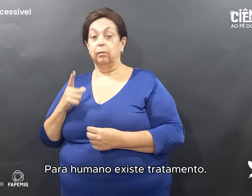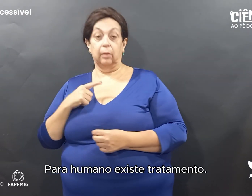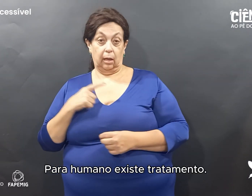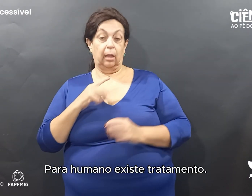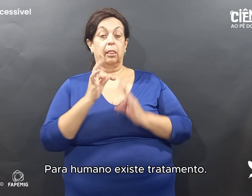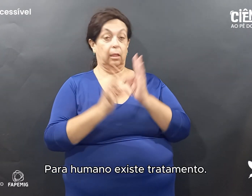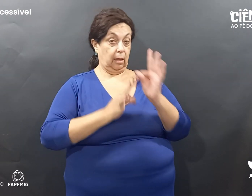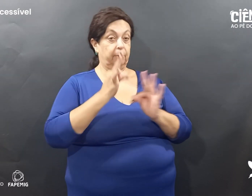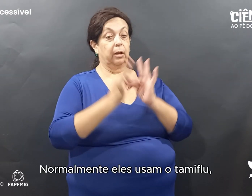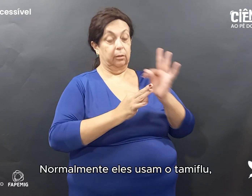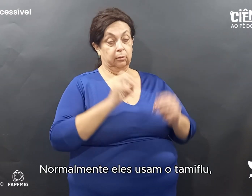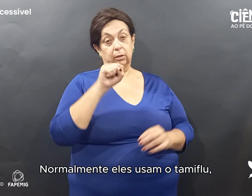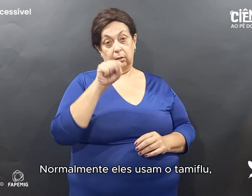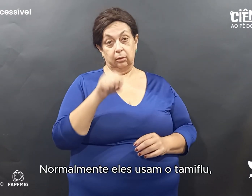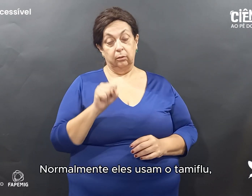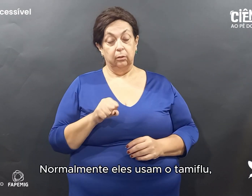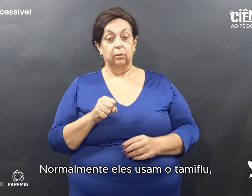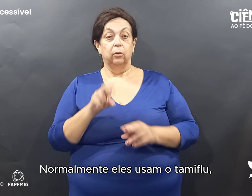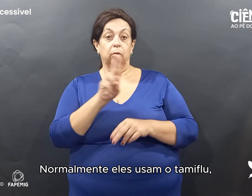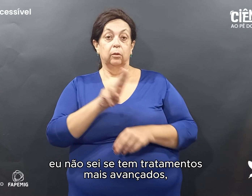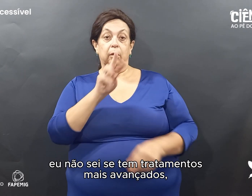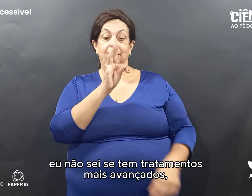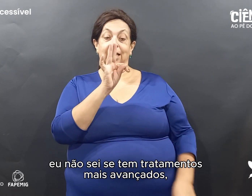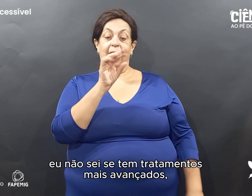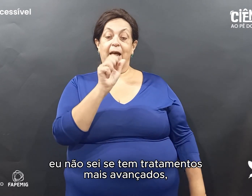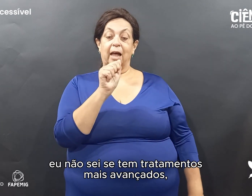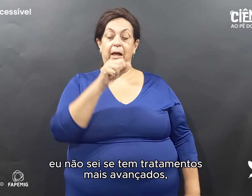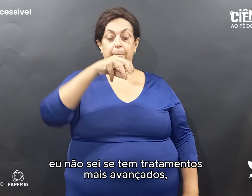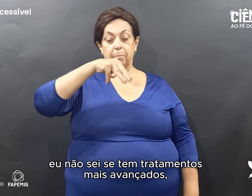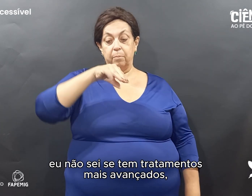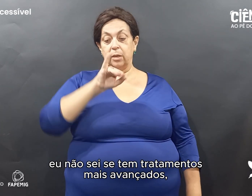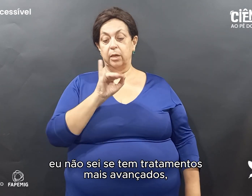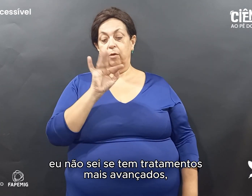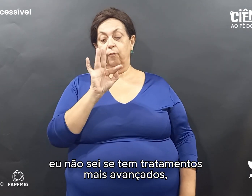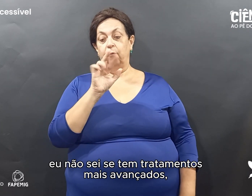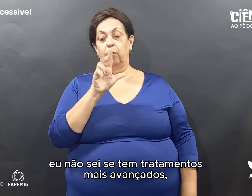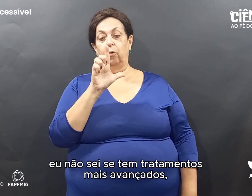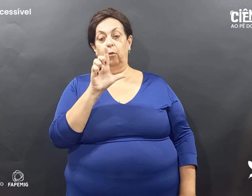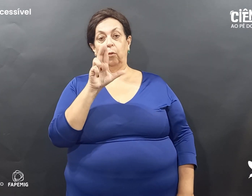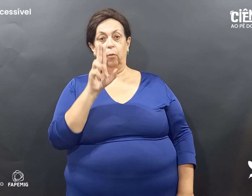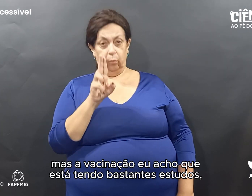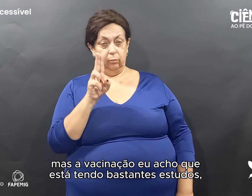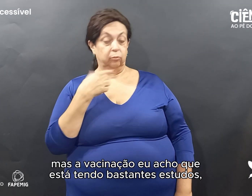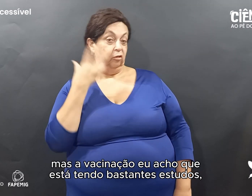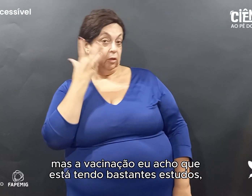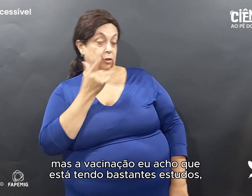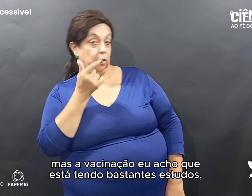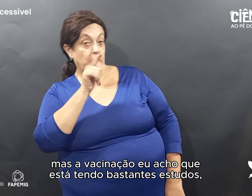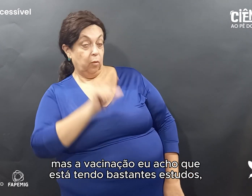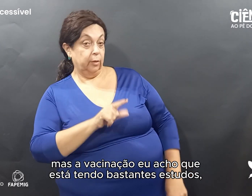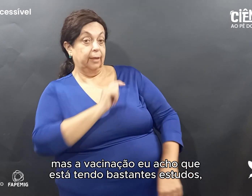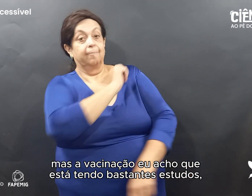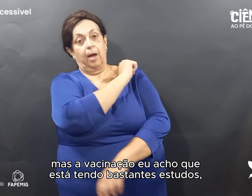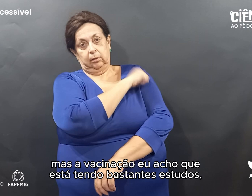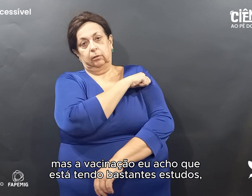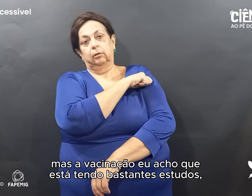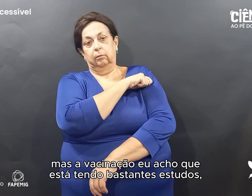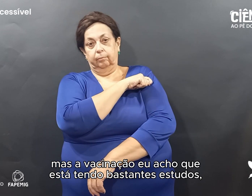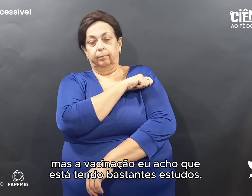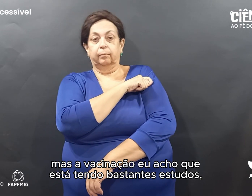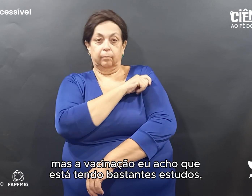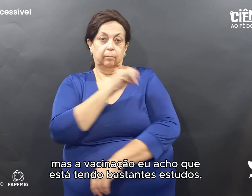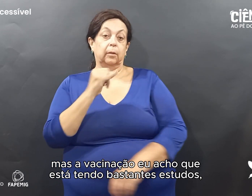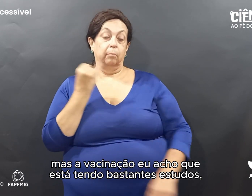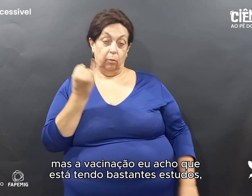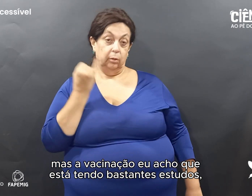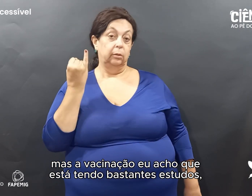existe tratamento. Normalmente eles usam o Tamiflu, eu não sei se tem tratamentos mais avançados. Mas a vacinação, eu acho que está